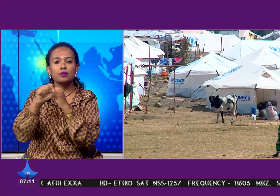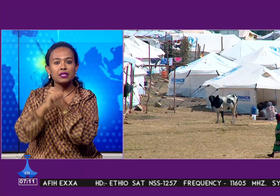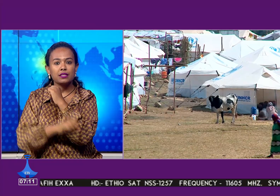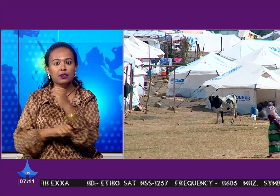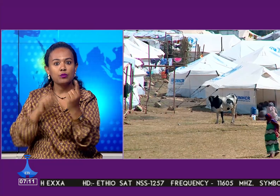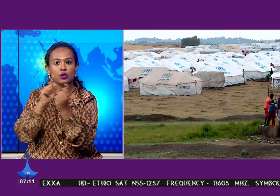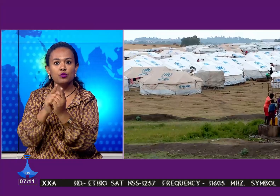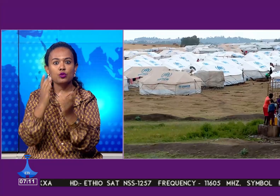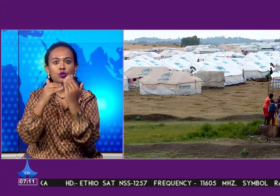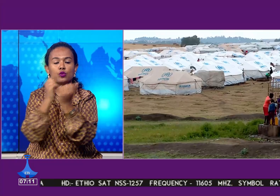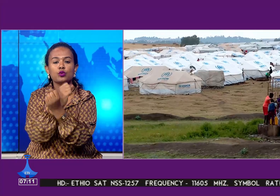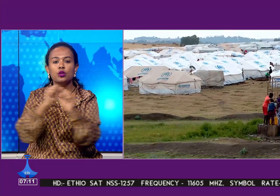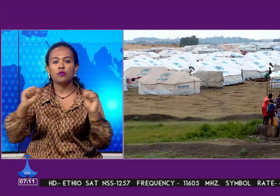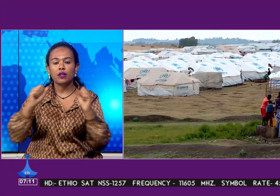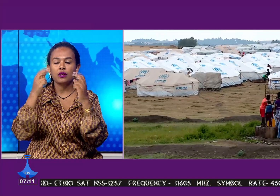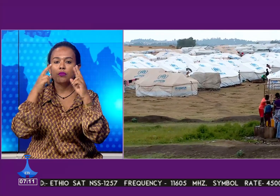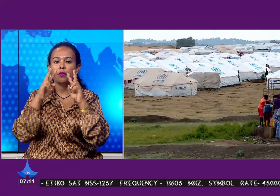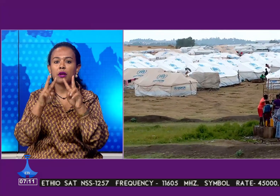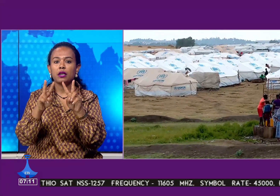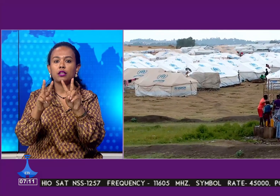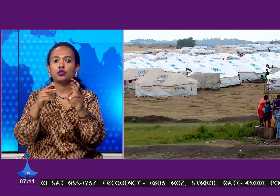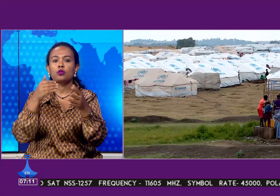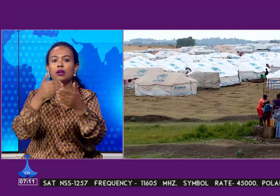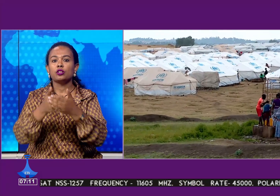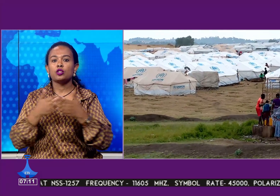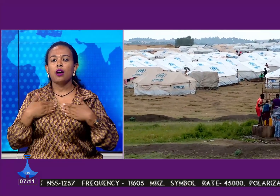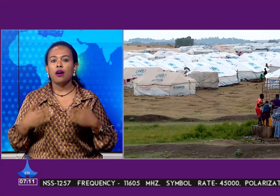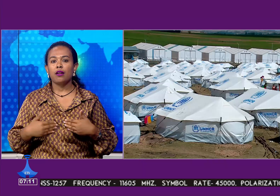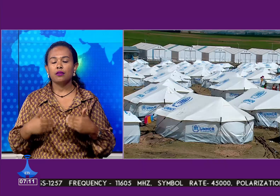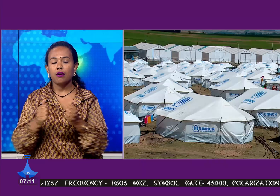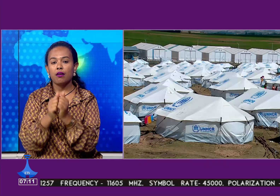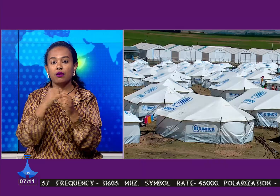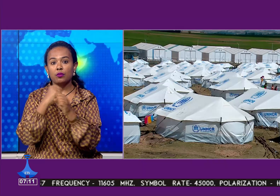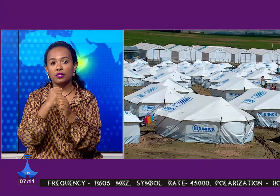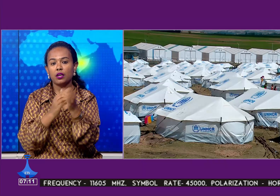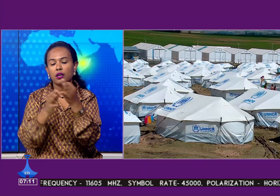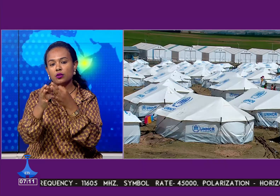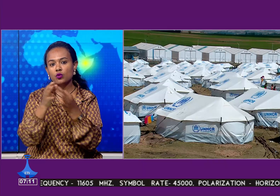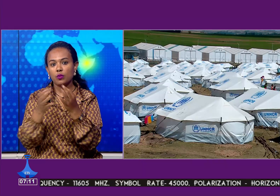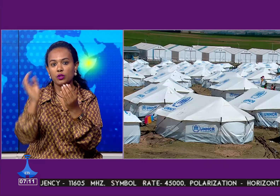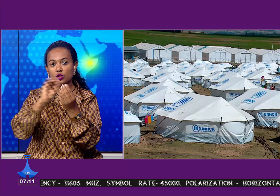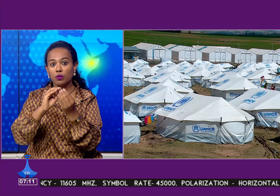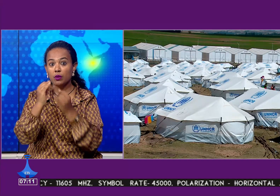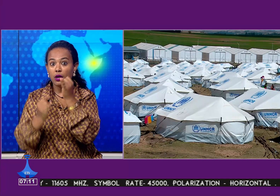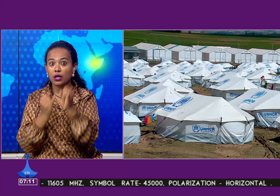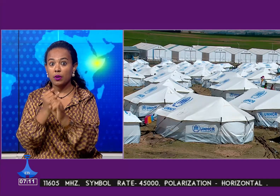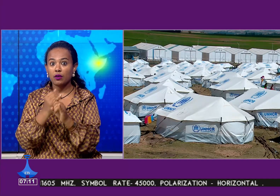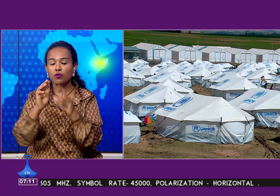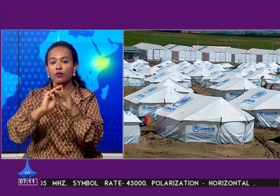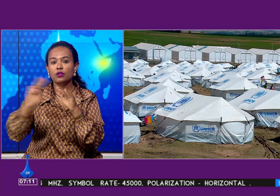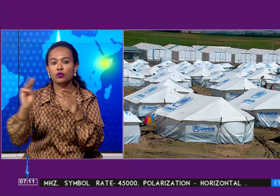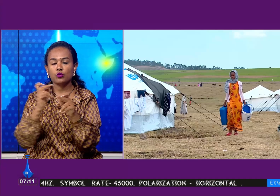የሚገጥሙ ችግሮችን ለመፍታት ከሚመለከታቸው ባለድርሻ አካላት ጋር እንደሚሰራ ገልጸዋል። በተጨማሪም ዓለም አቀፉ የፍልሰተኞች